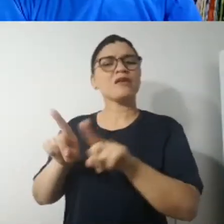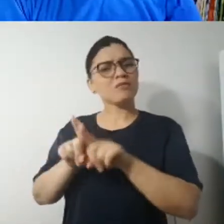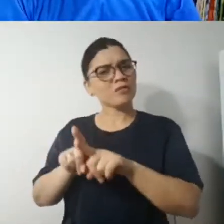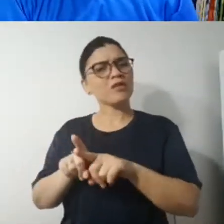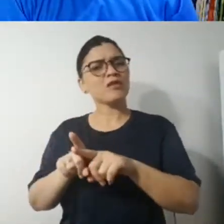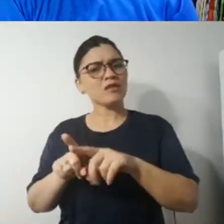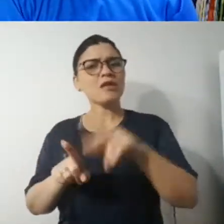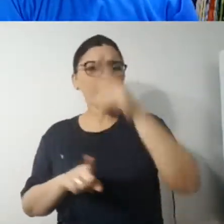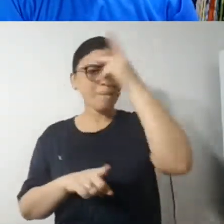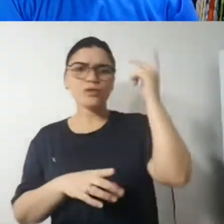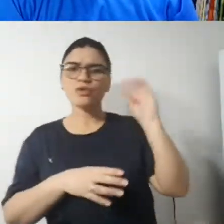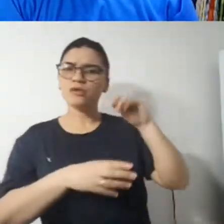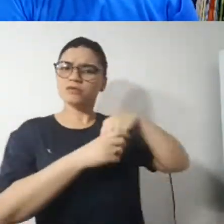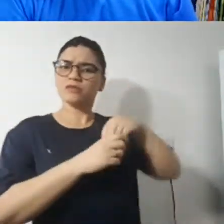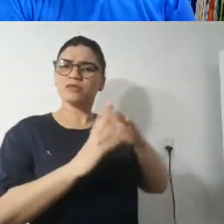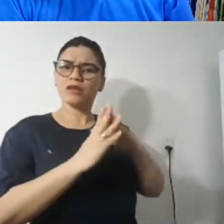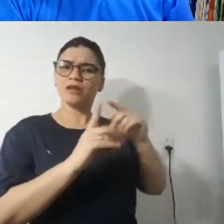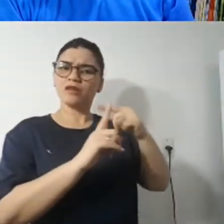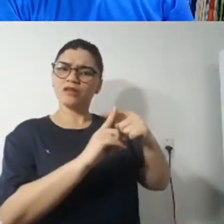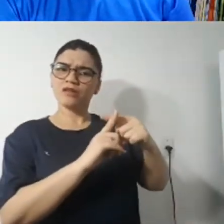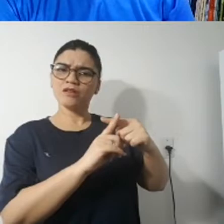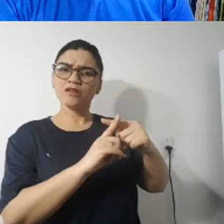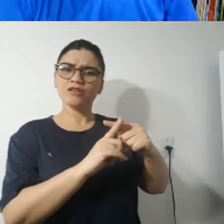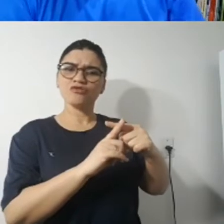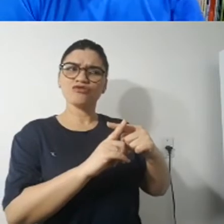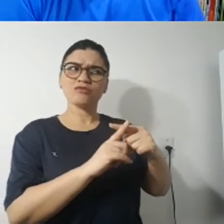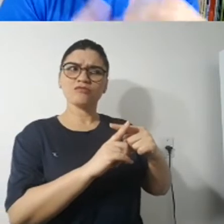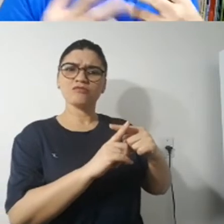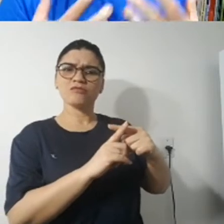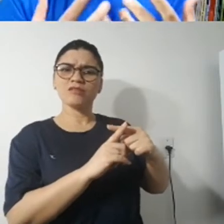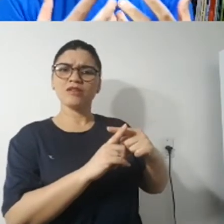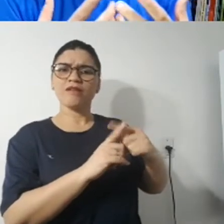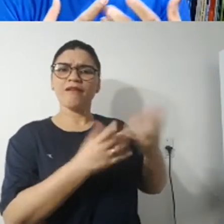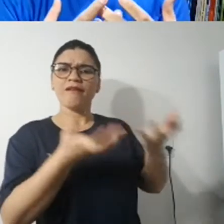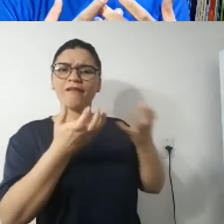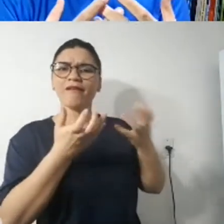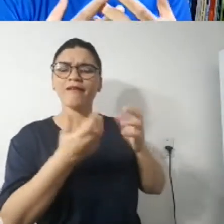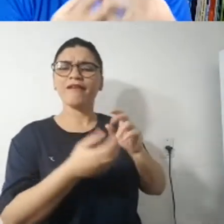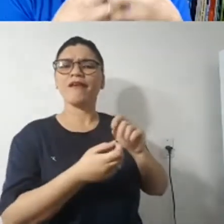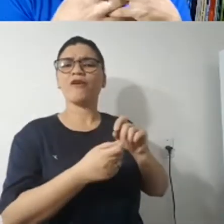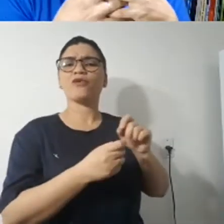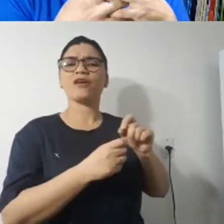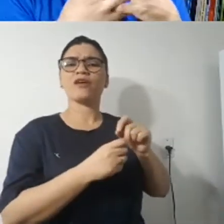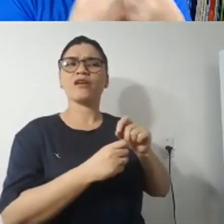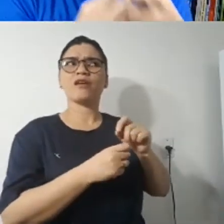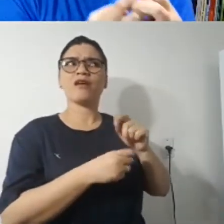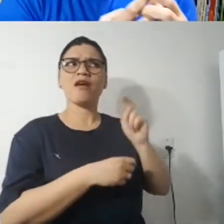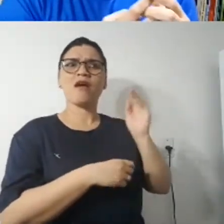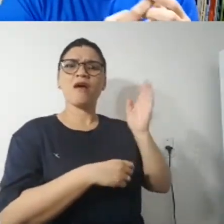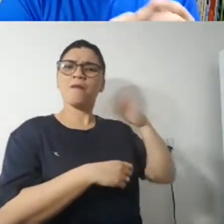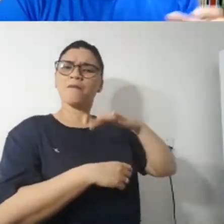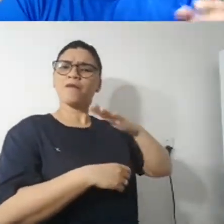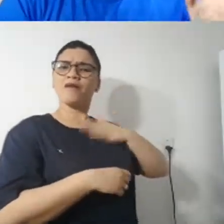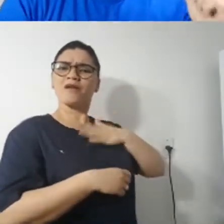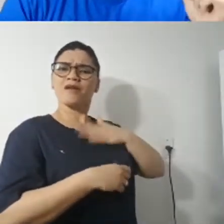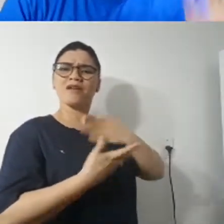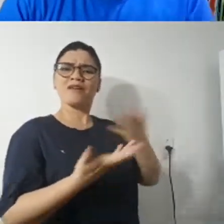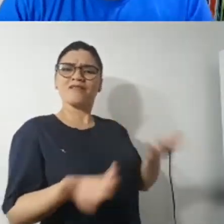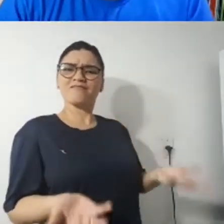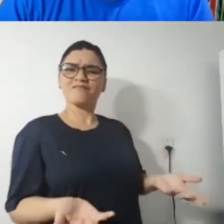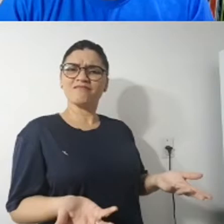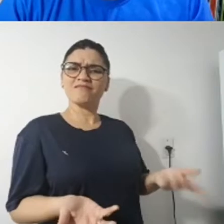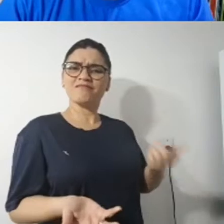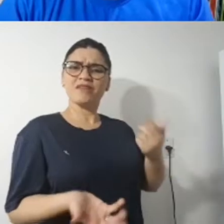fazem algo pecaminoso contra mim. Mas como é que eu devo fazer? Para com os de casa, eu devo ser